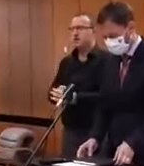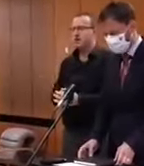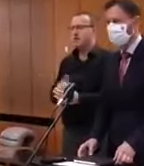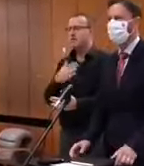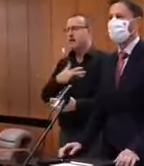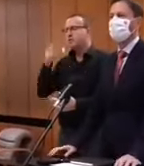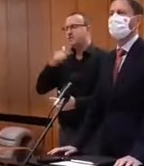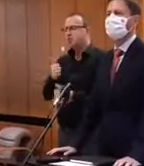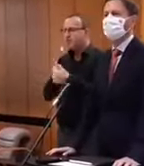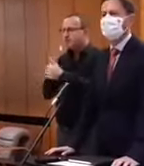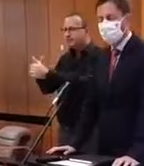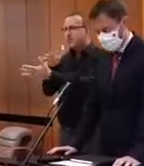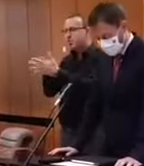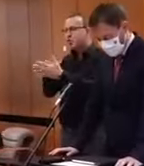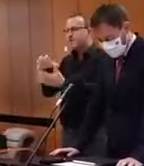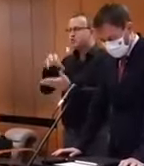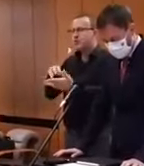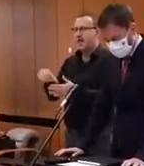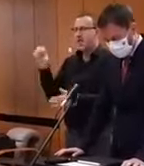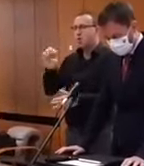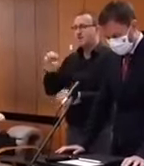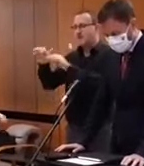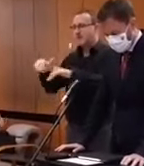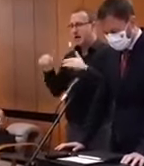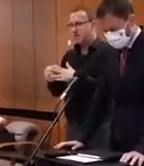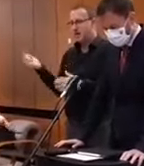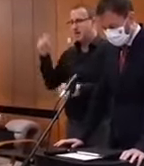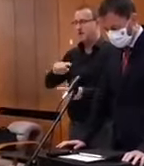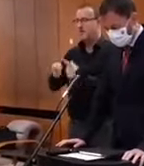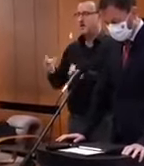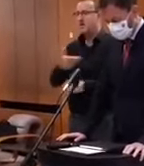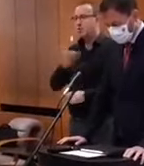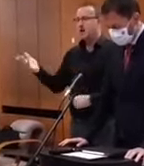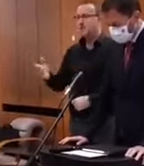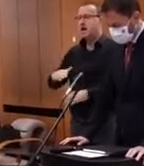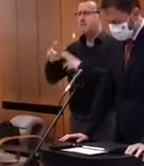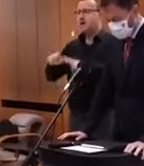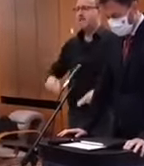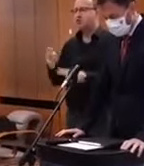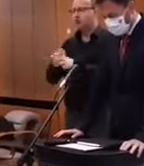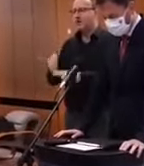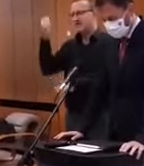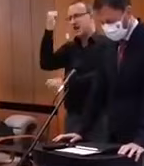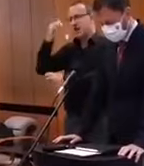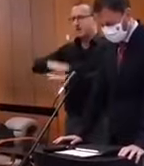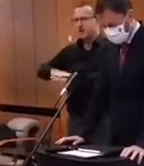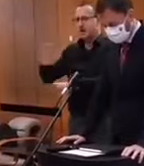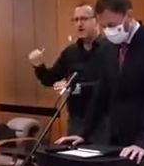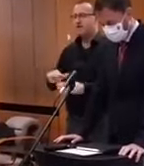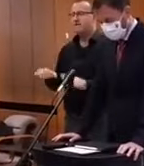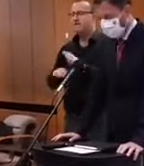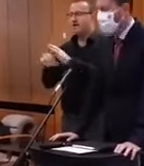Slovensku monitorovaciu skupinu z Európskeho parlamentu pre demokraciu, právny štát a základné práva, je